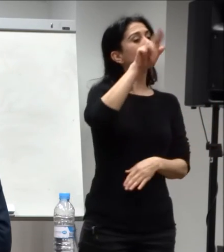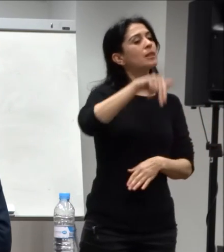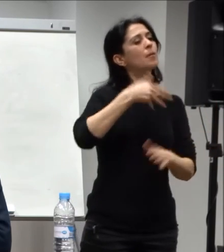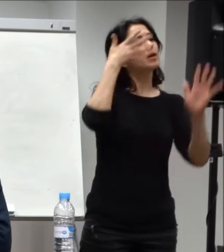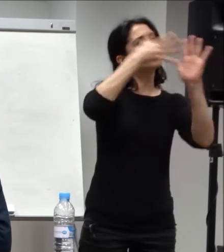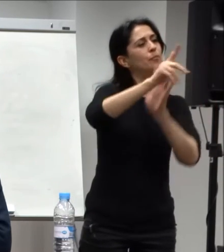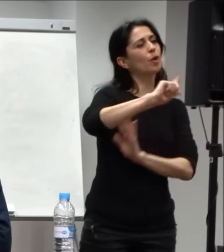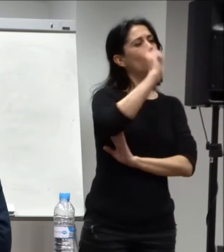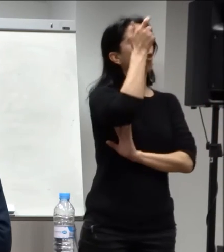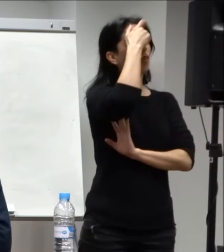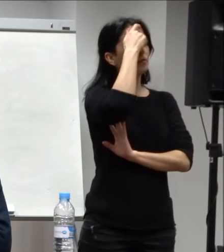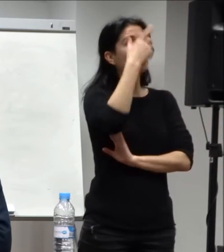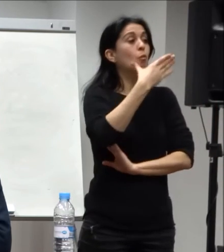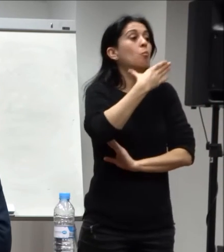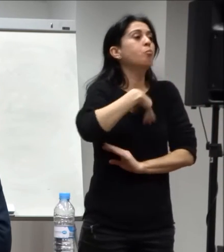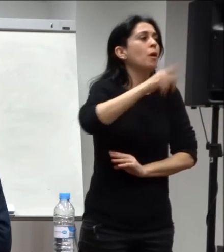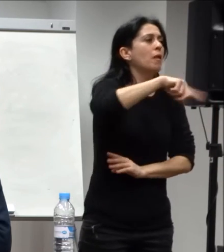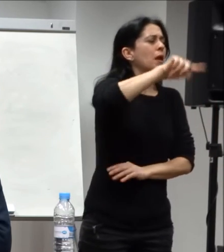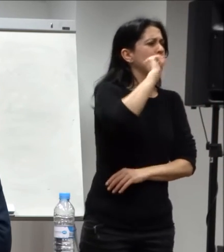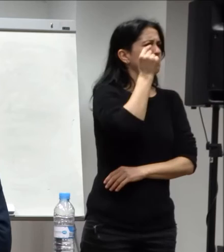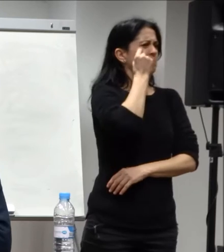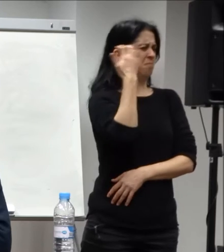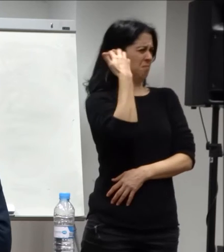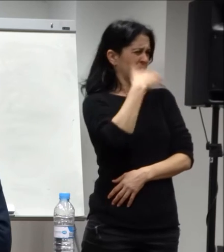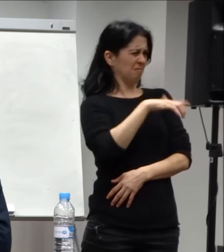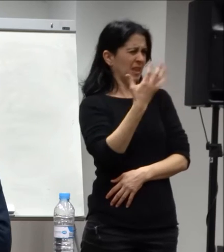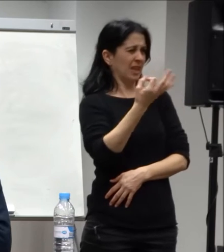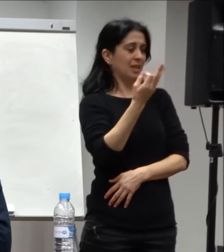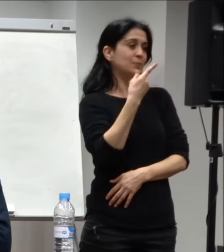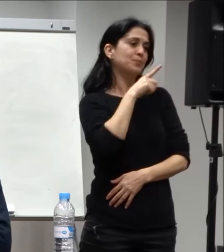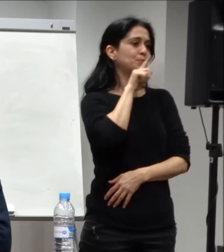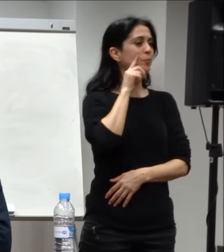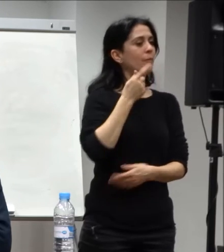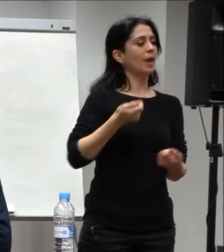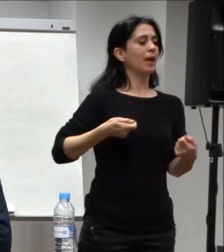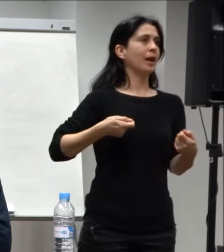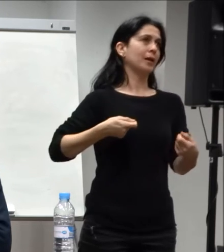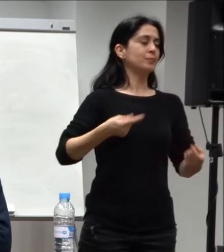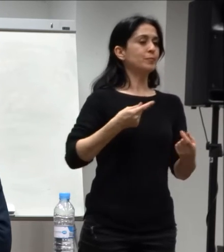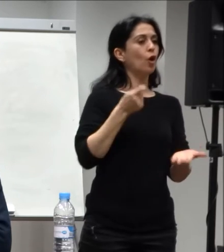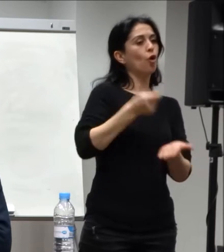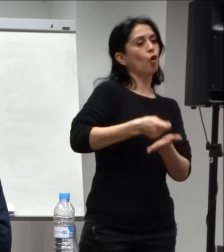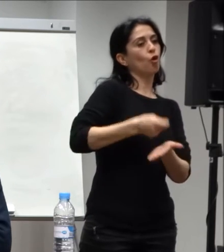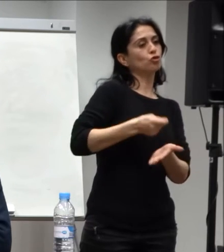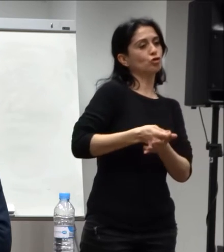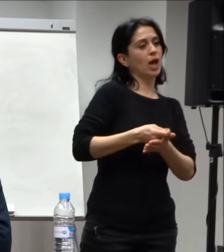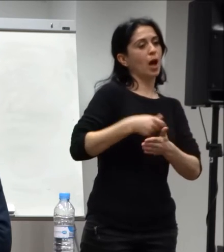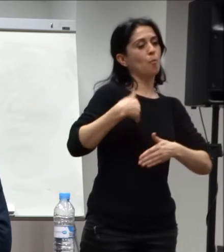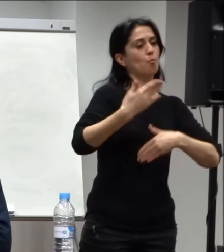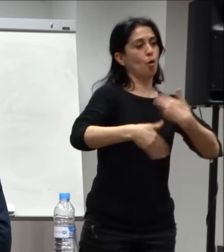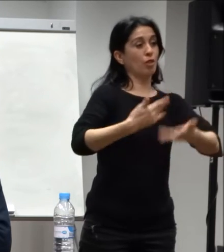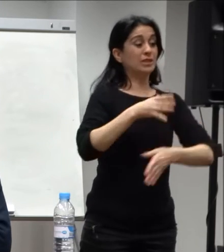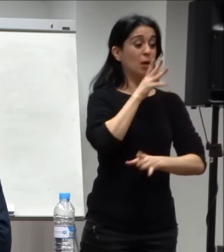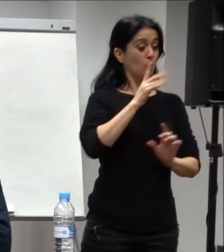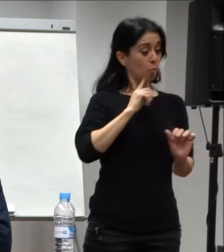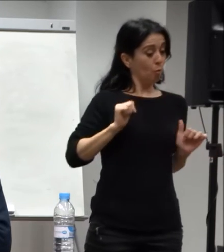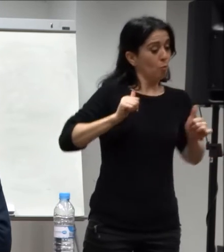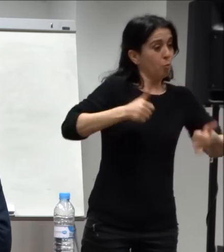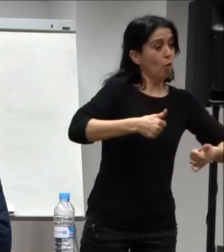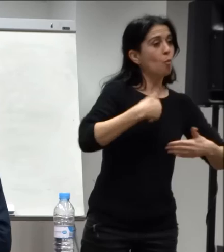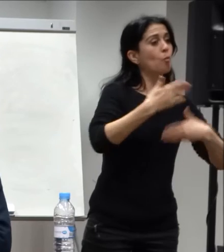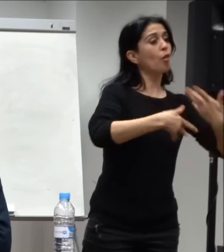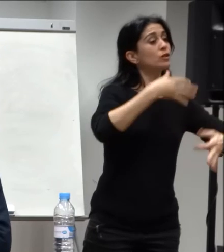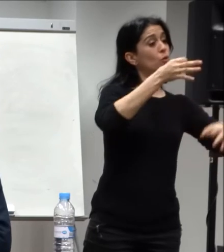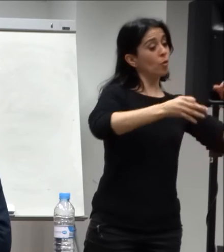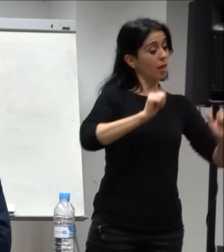vosotros os suena algo extraño, que son las costas procesales, porque una vez se inicia un procedimiento judicial, más